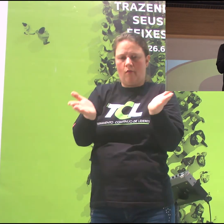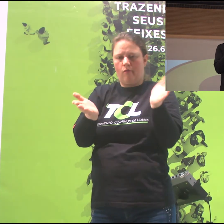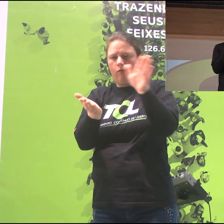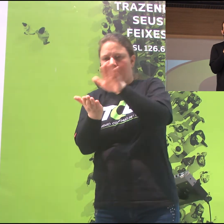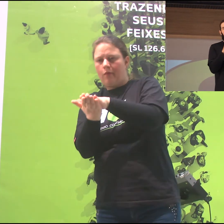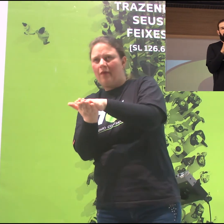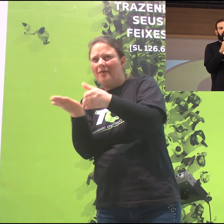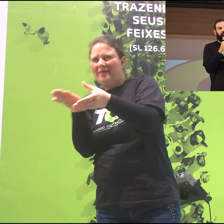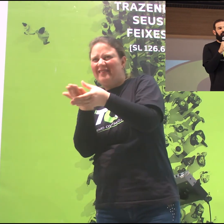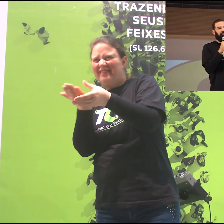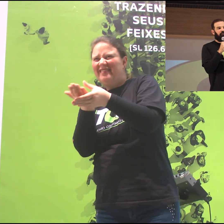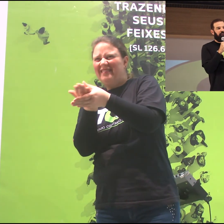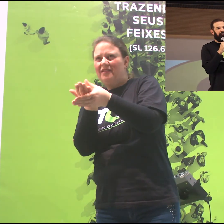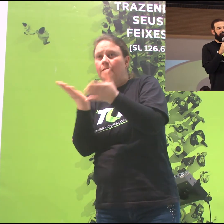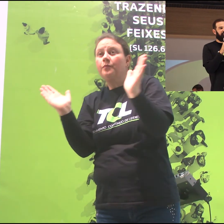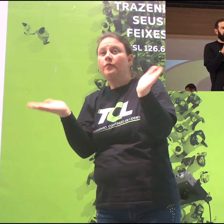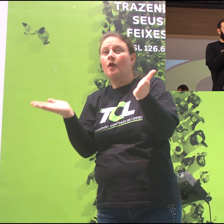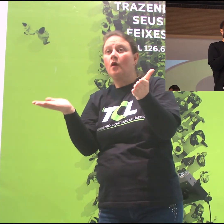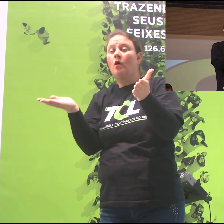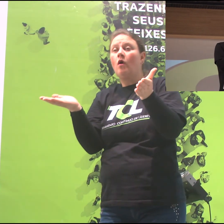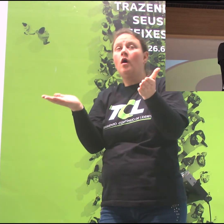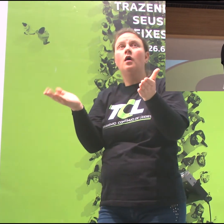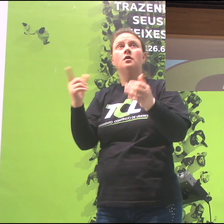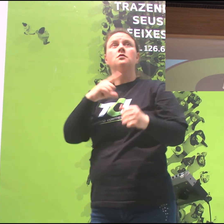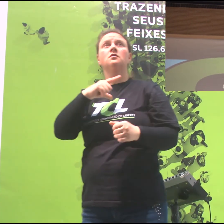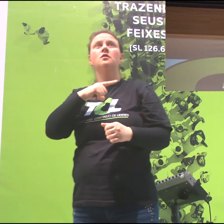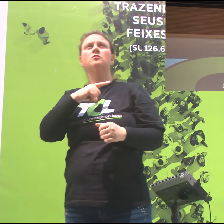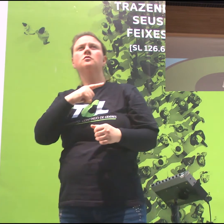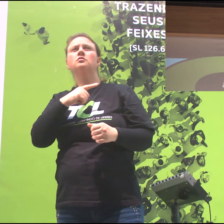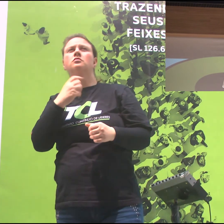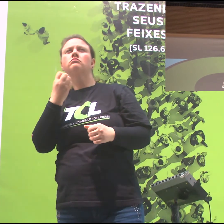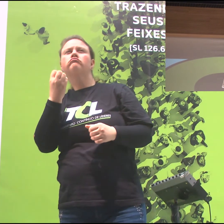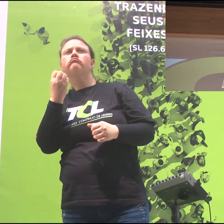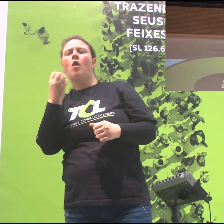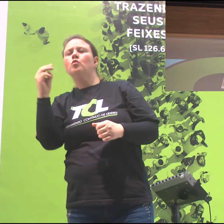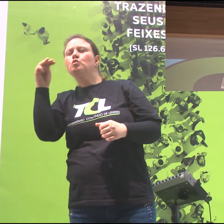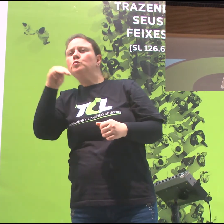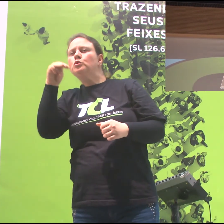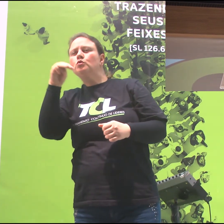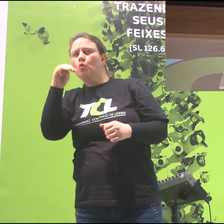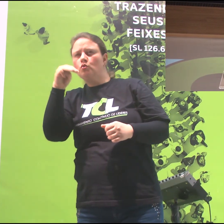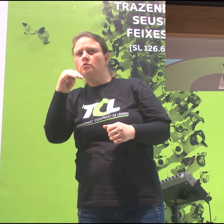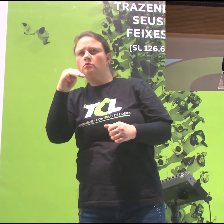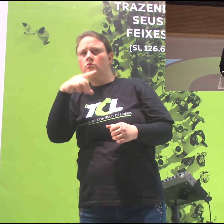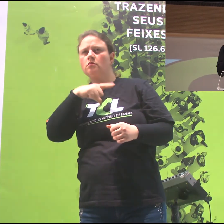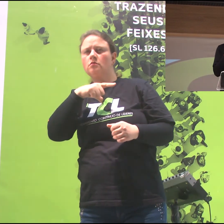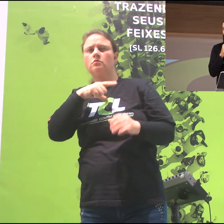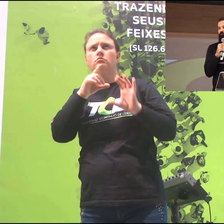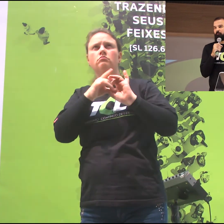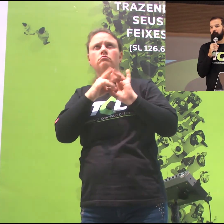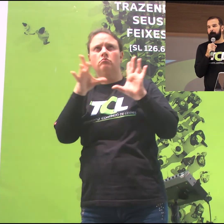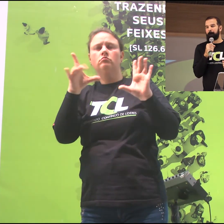fichário. E nesses minutos que nós temos aqui, finais,